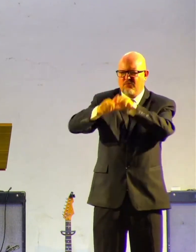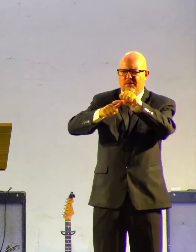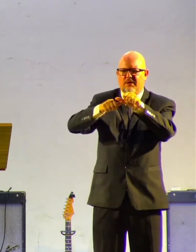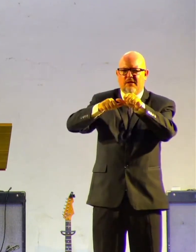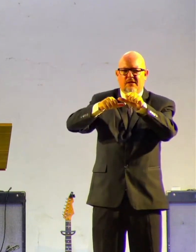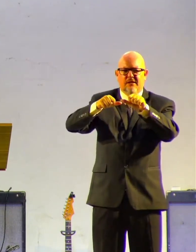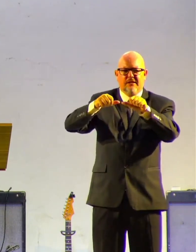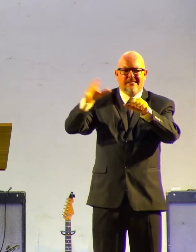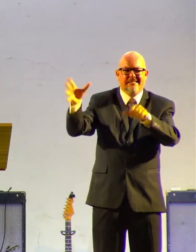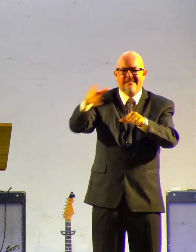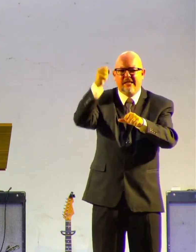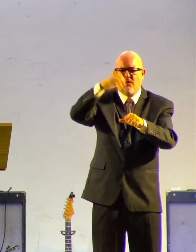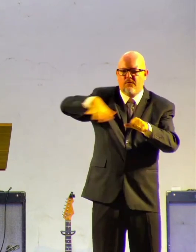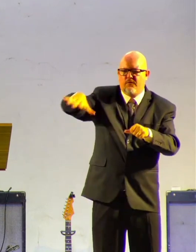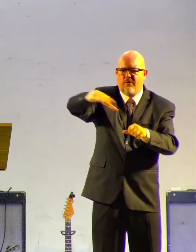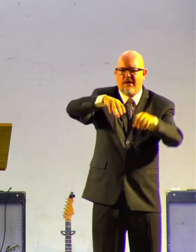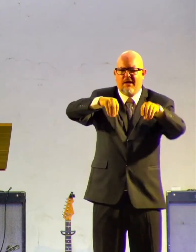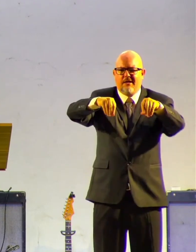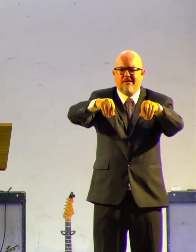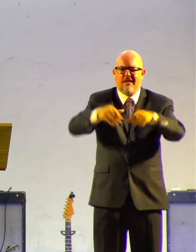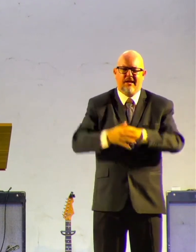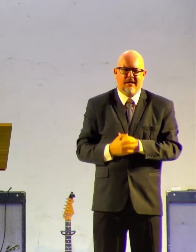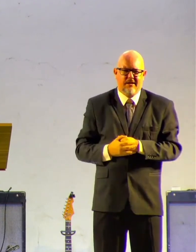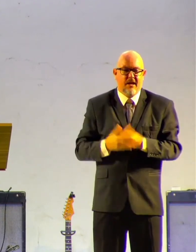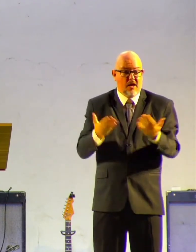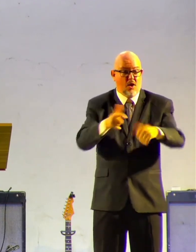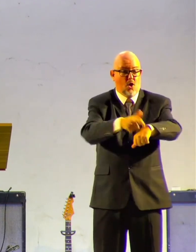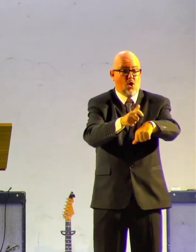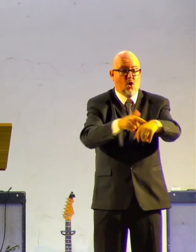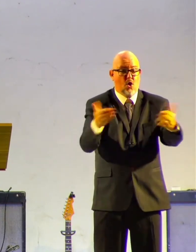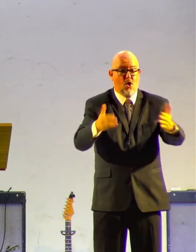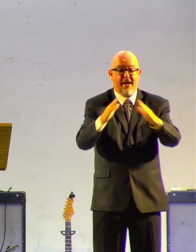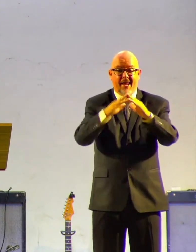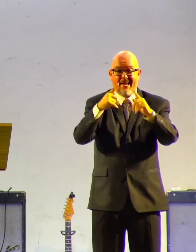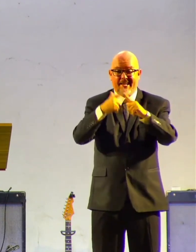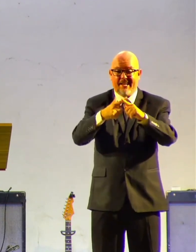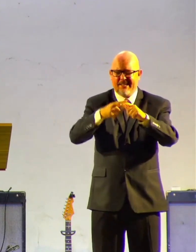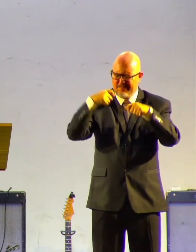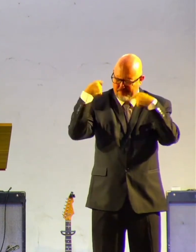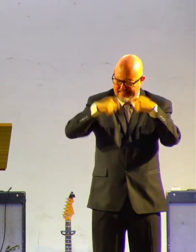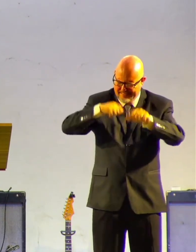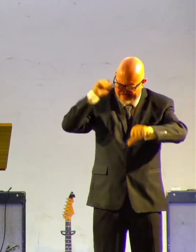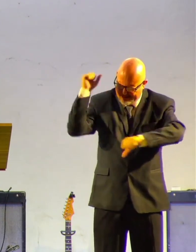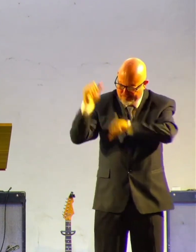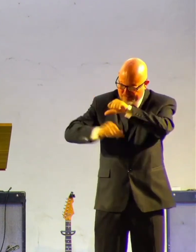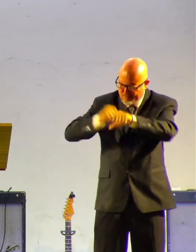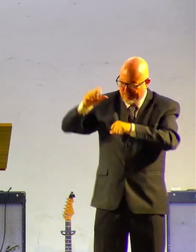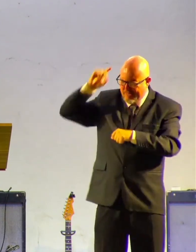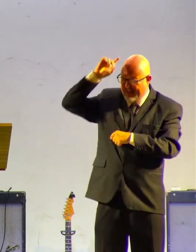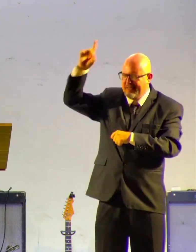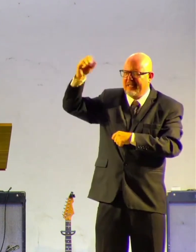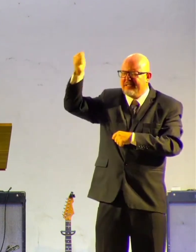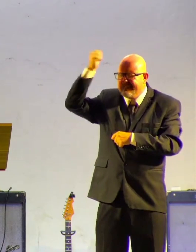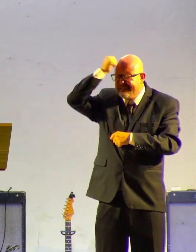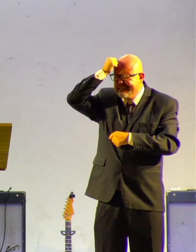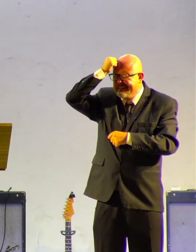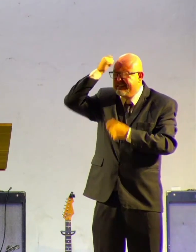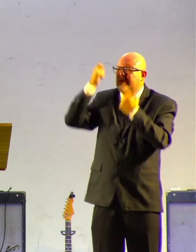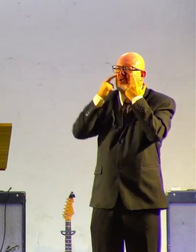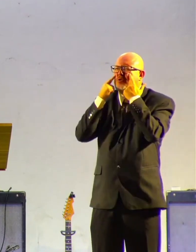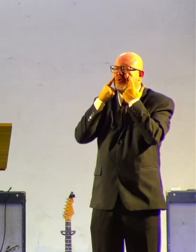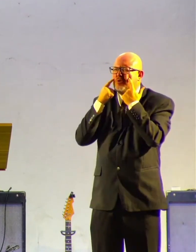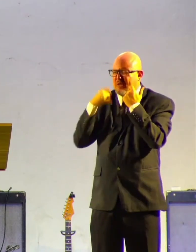sua terra. É hora da igreja brasileira se converter ao Senhor, se voltar para o Senhor, chorar pelos